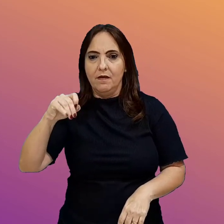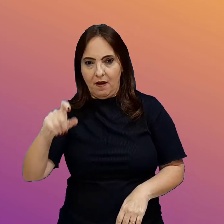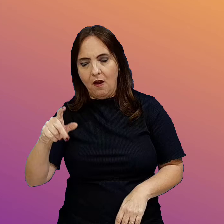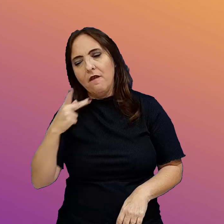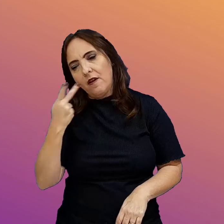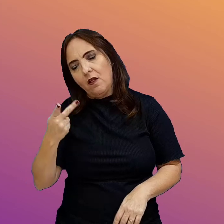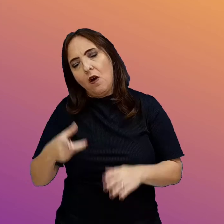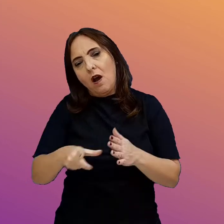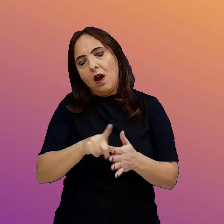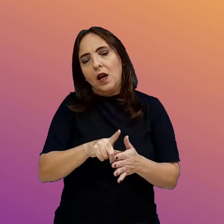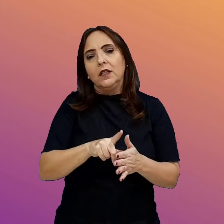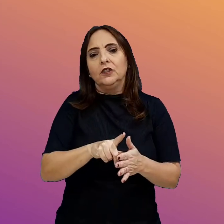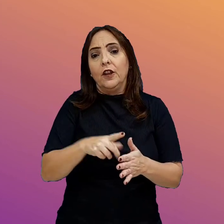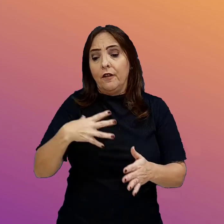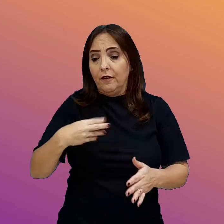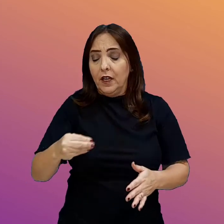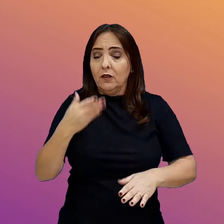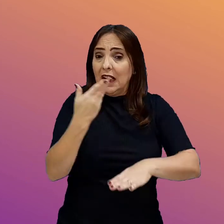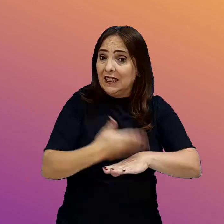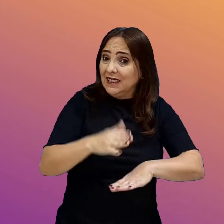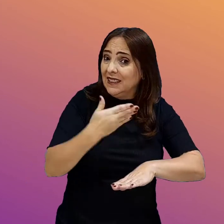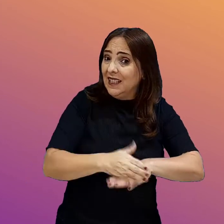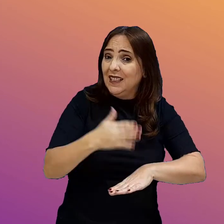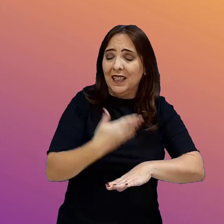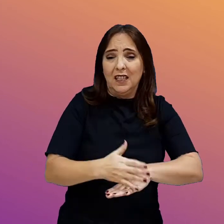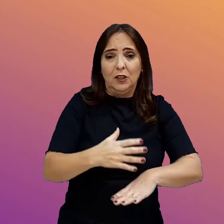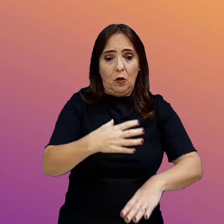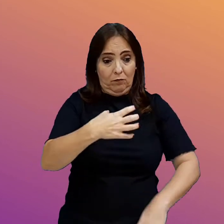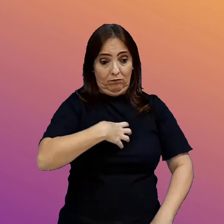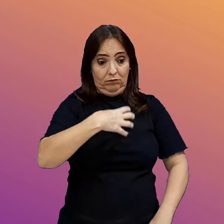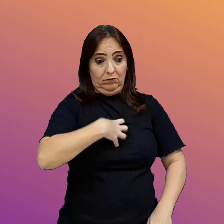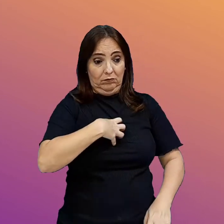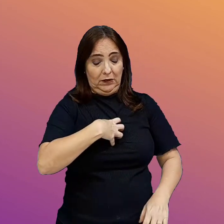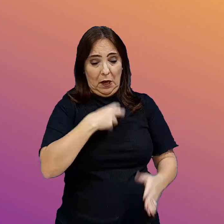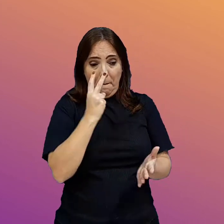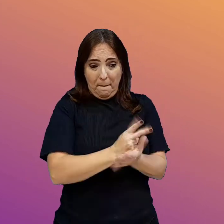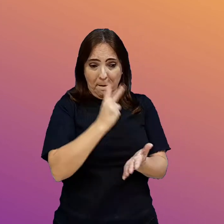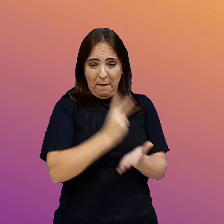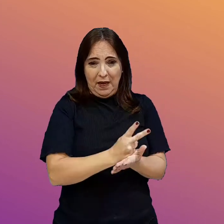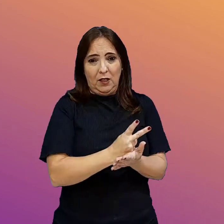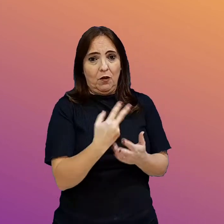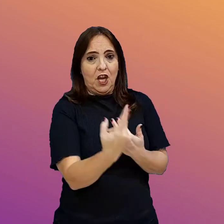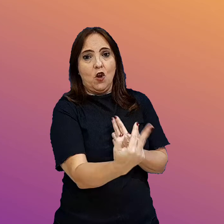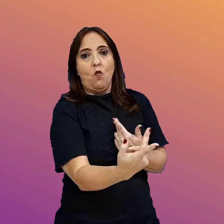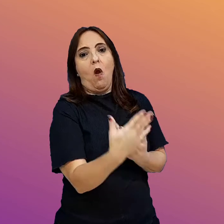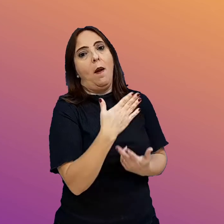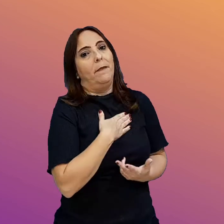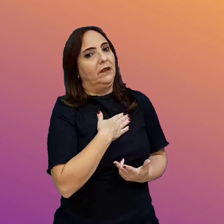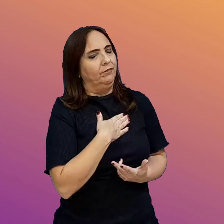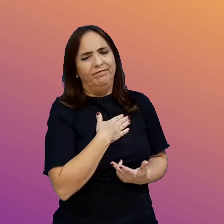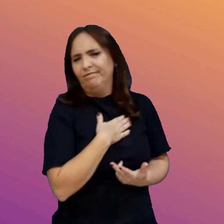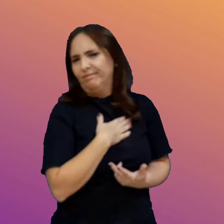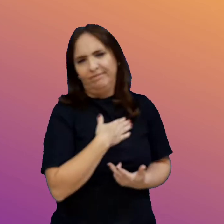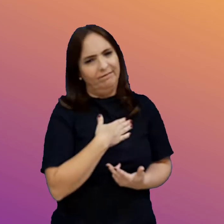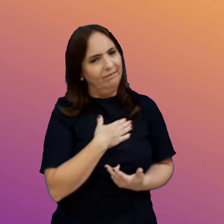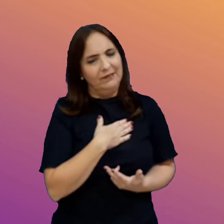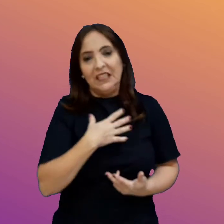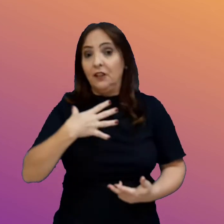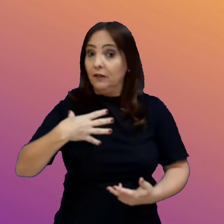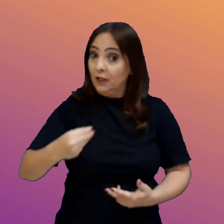treinamento. Eles não vão fazer do mesmo jeito que eu, no lugar deles, faria. Eles